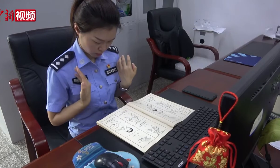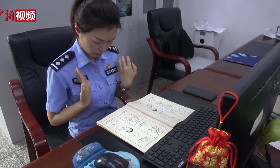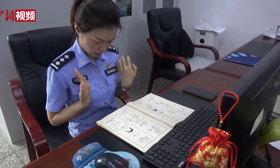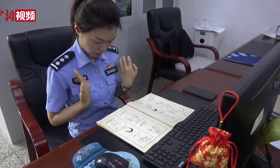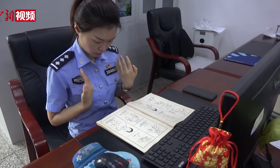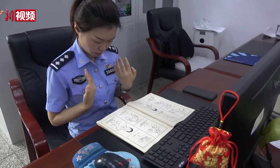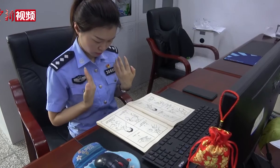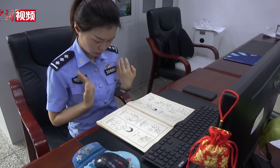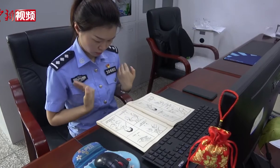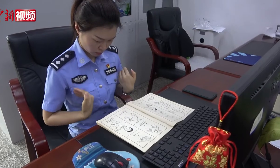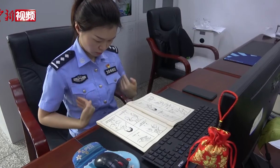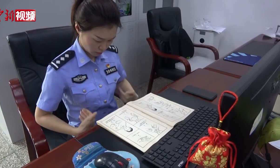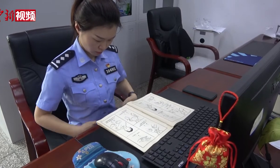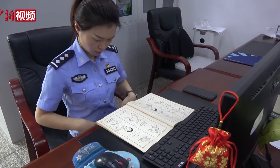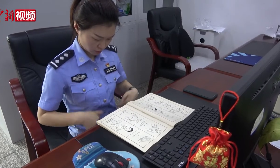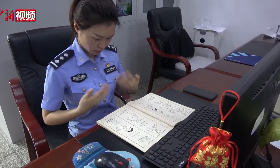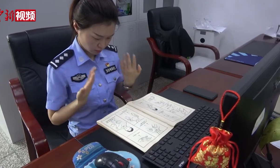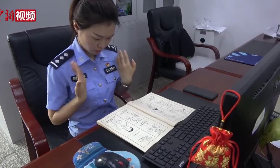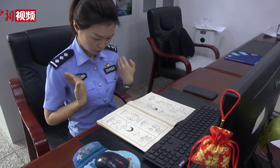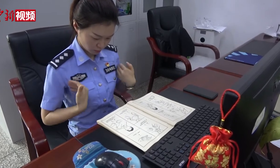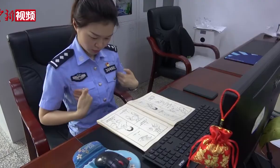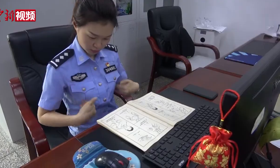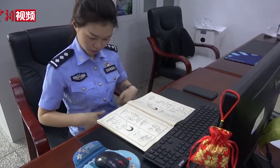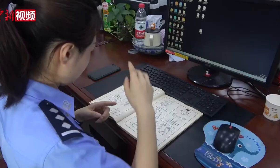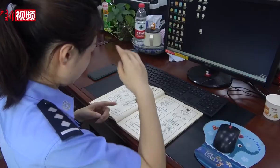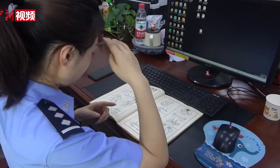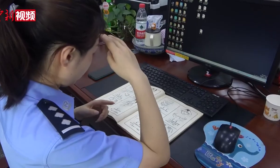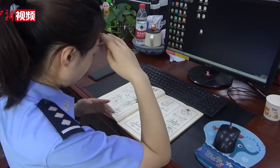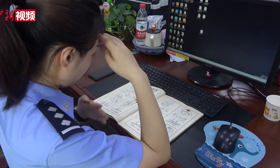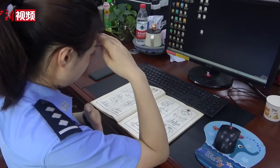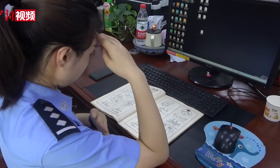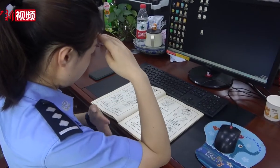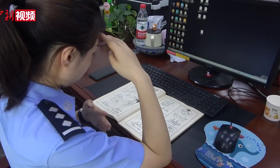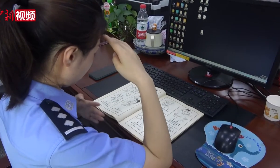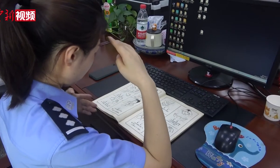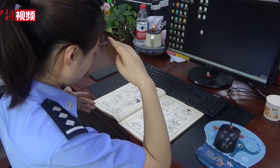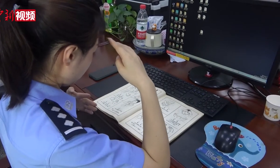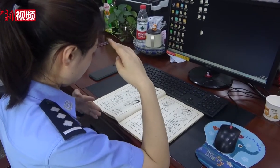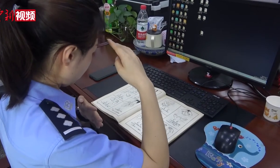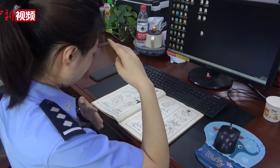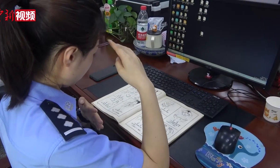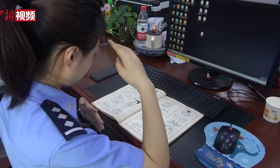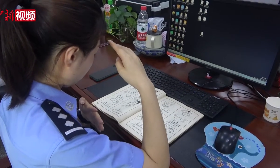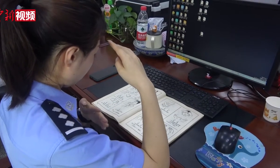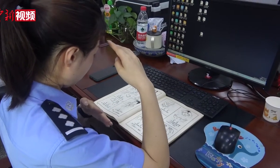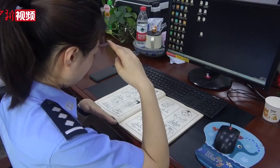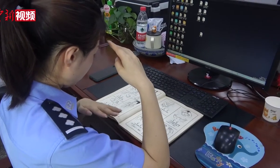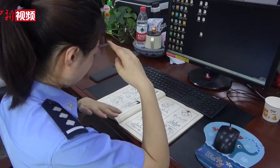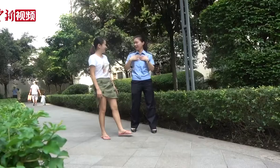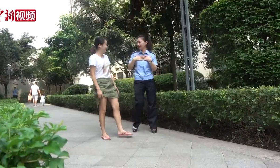手语，经常主动去找听障人士练手，实时纠错。就这样，何巧融入了这个无声世界，成为了社区中听障人士